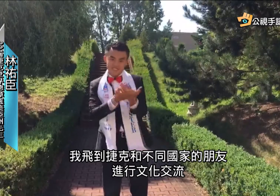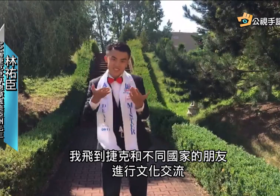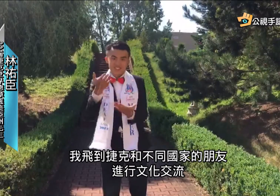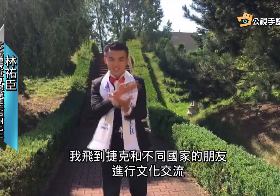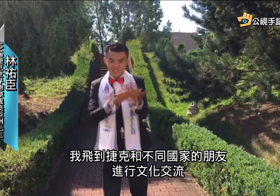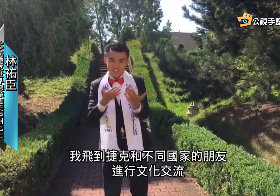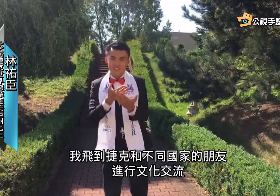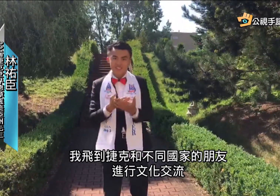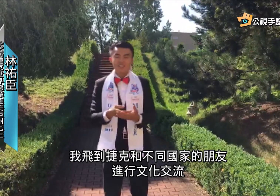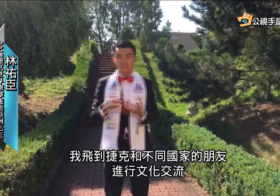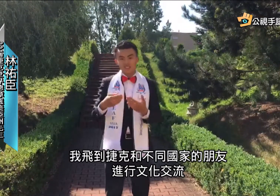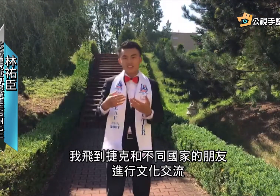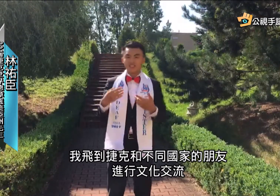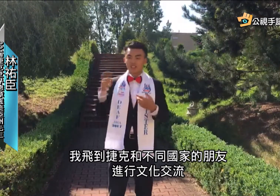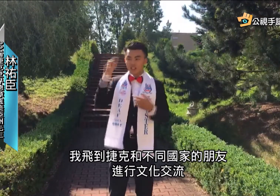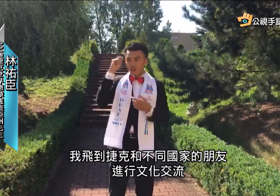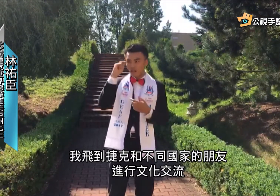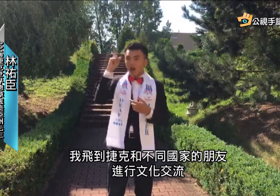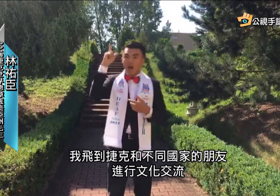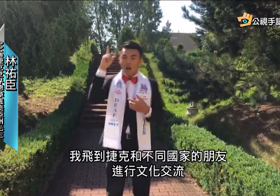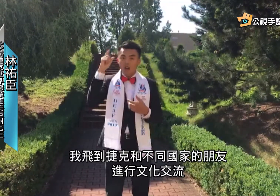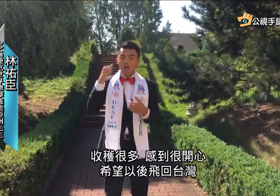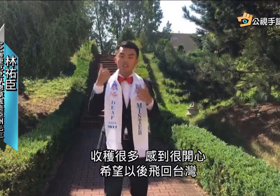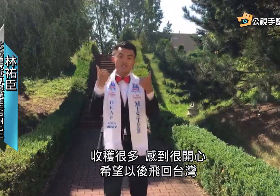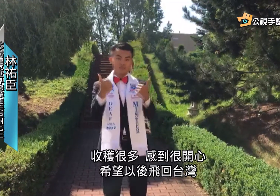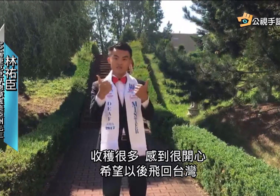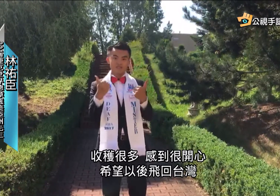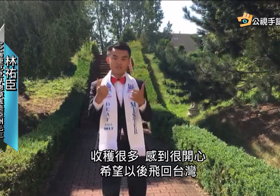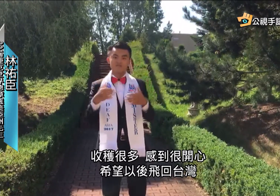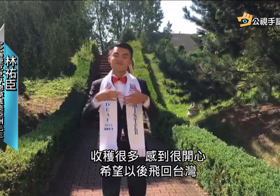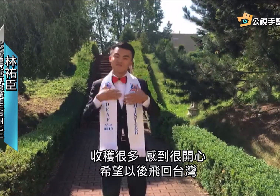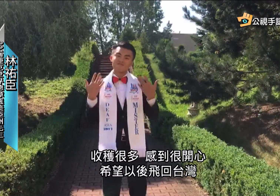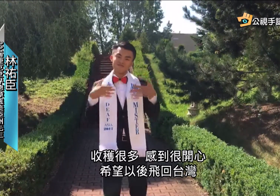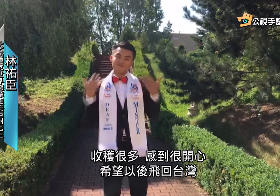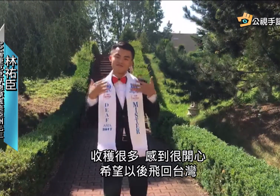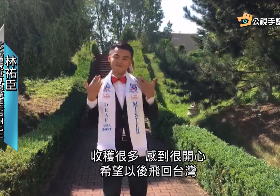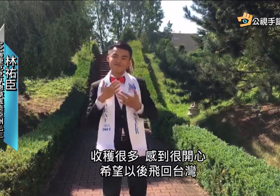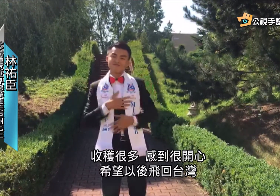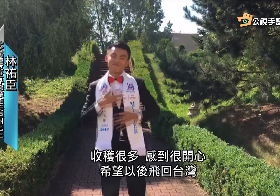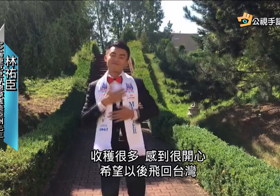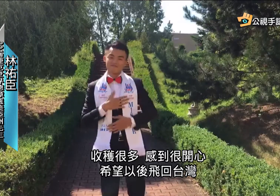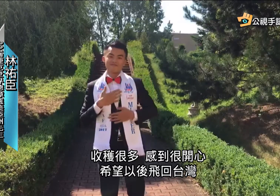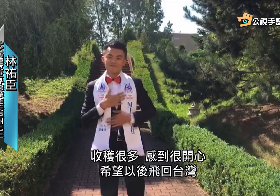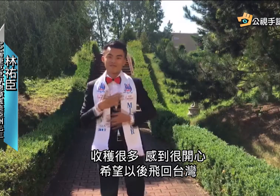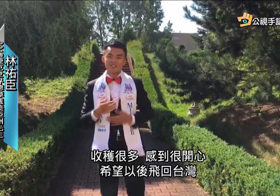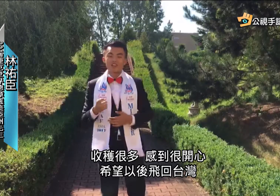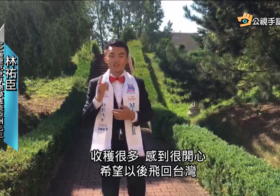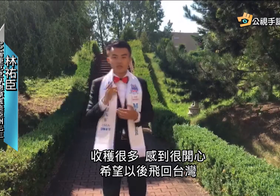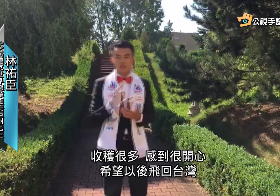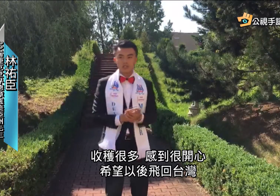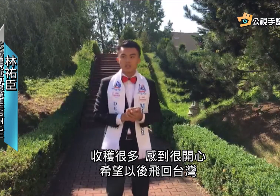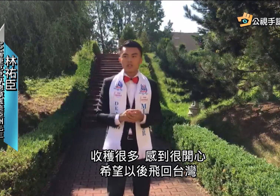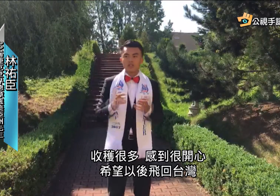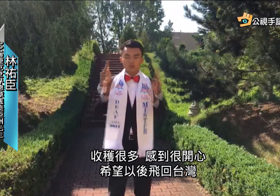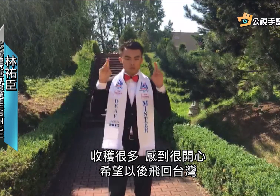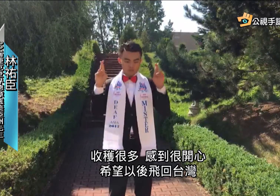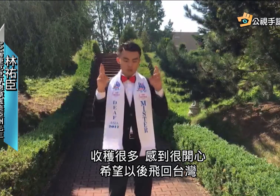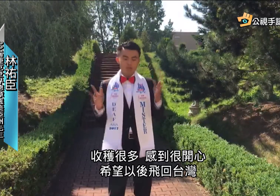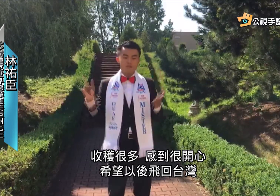化交流，收获很多，感到很开心。希望以后飞